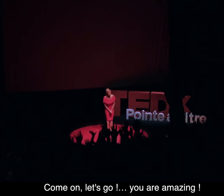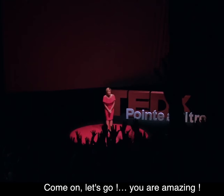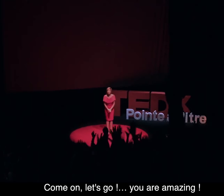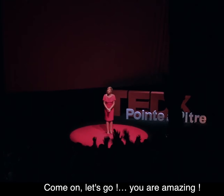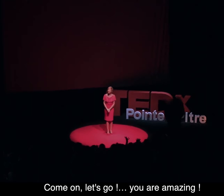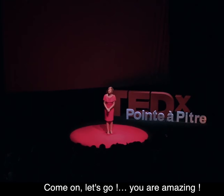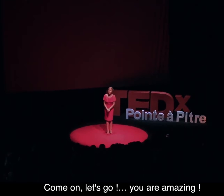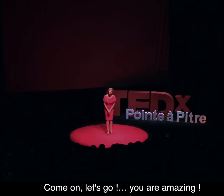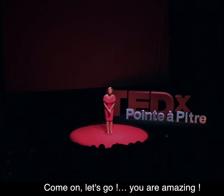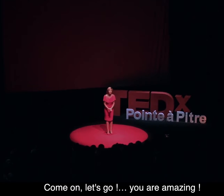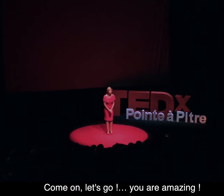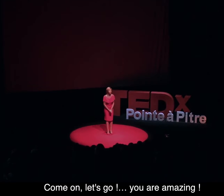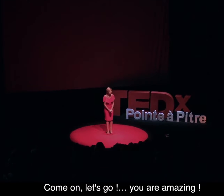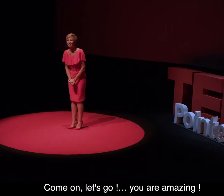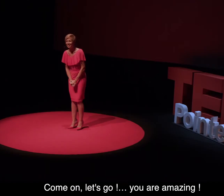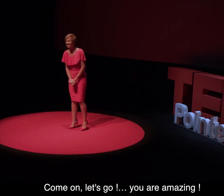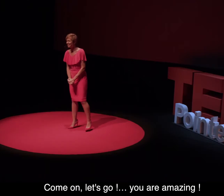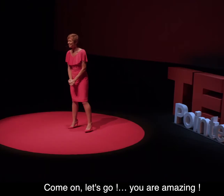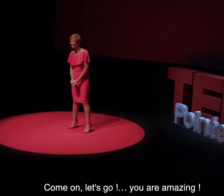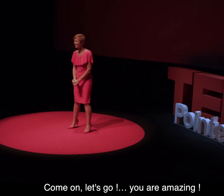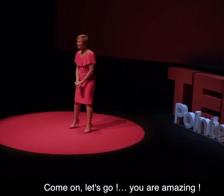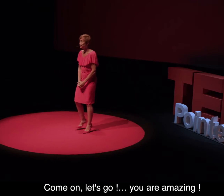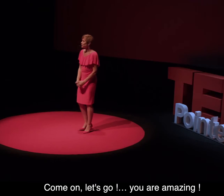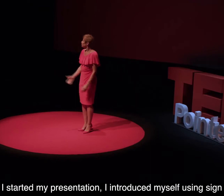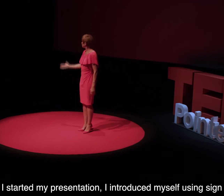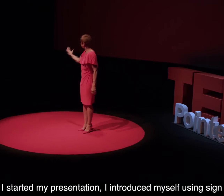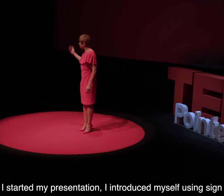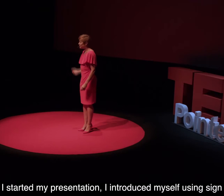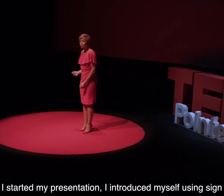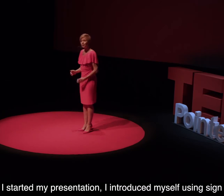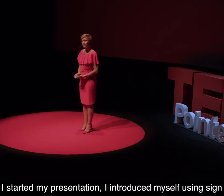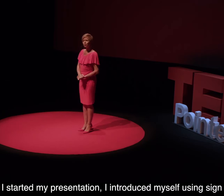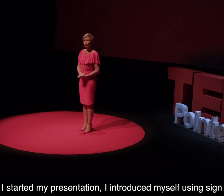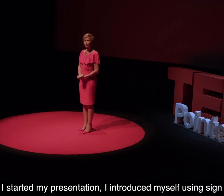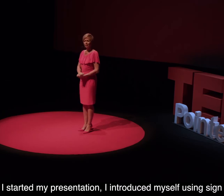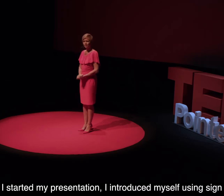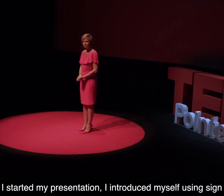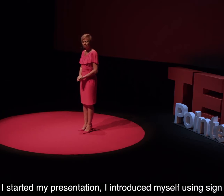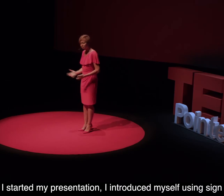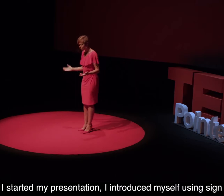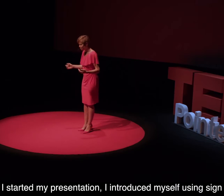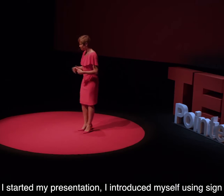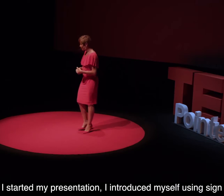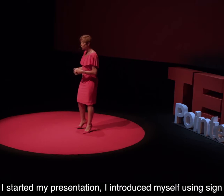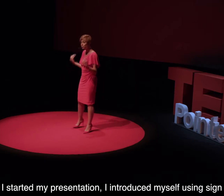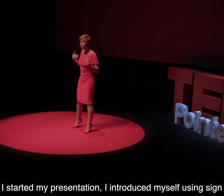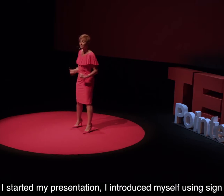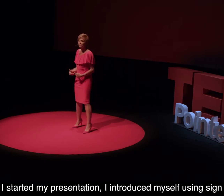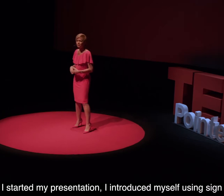Vous êtes impressionnants, vraiment. Donc, tout à l'heure, quand je suis arrivée, je me suis présentée en